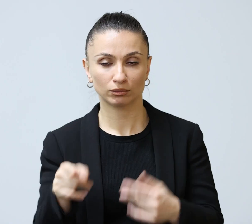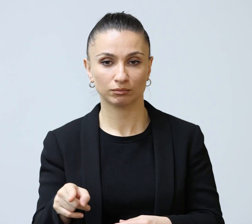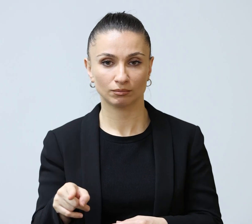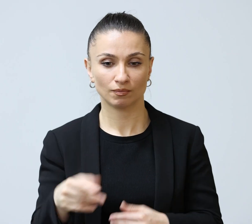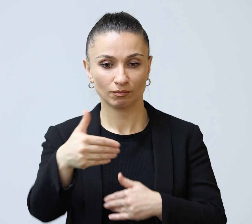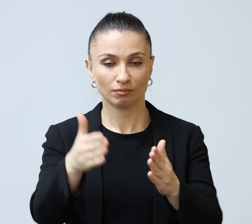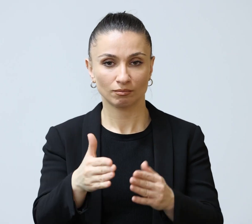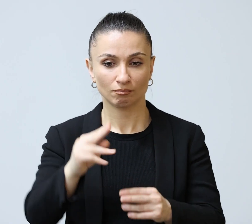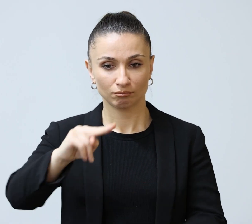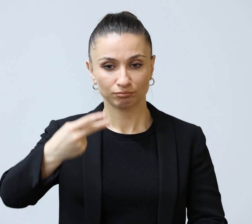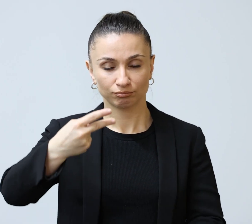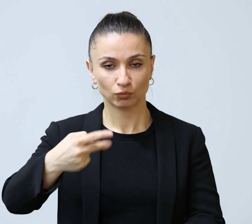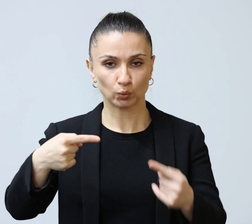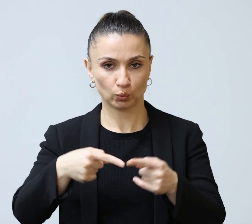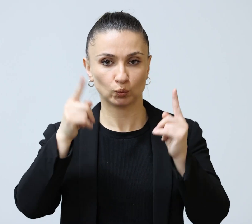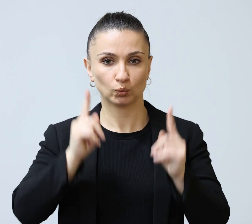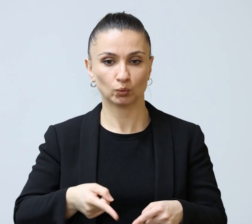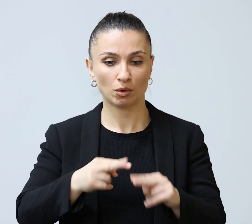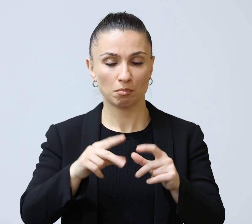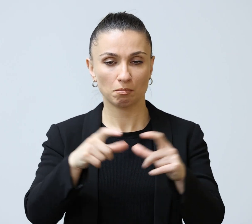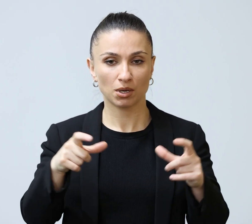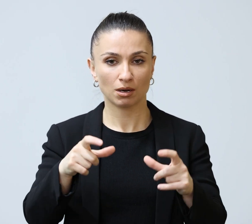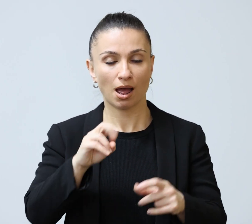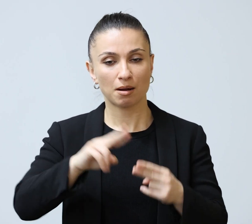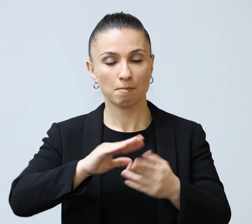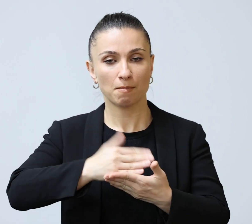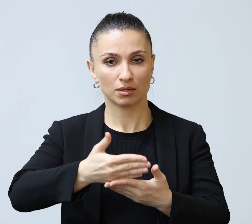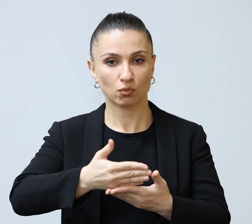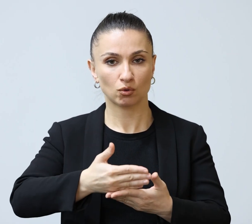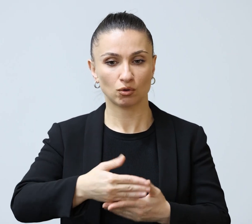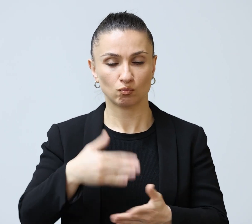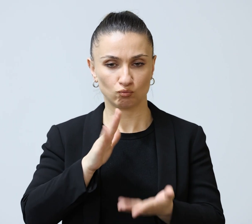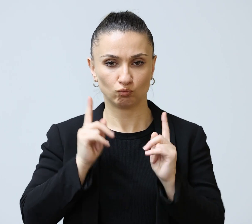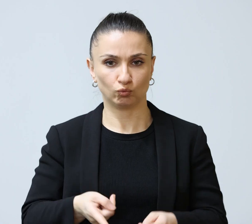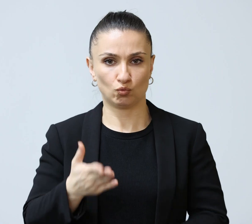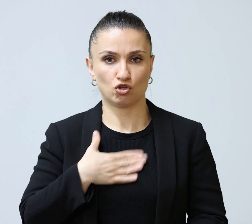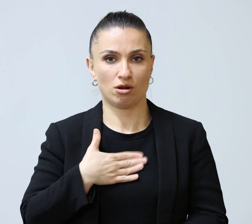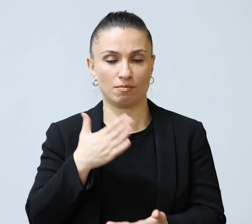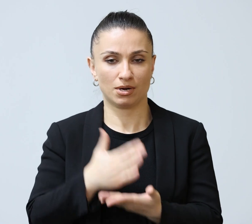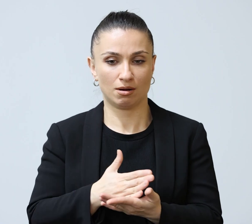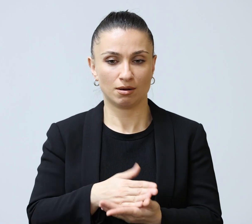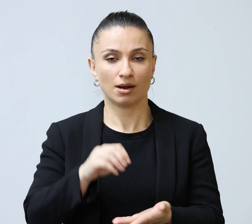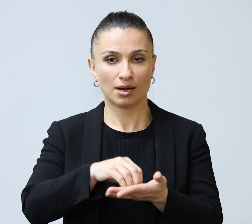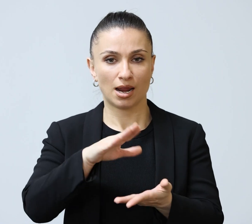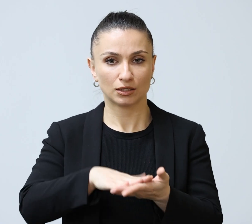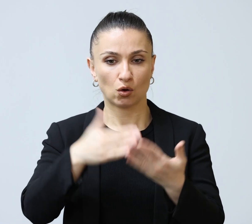Գրանցում իրականացնողը քեզ կանի նշմարում։ Նշմարման ժամանակ գրանցում իրականացնողը քո աջ ձեռքի բթամատի եղունգի